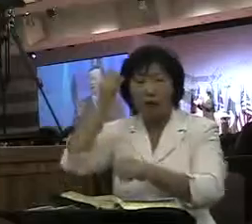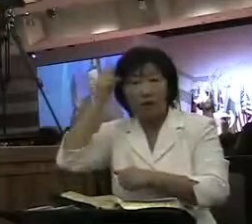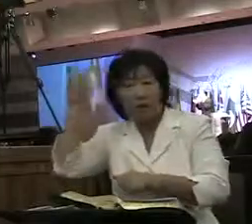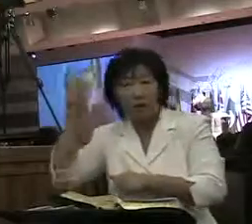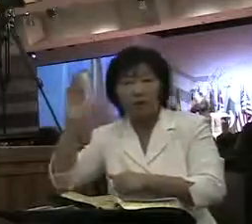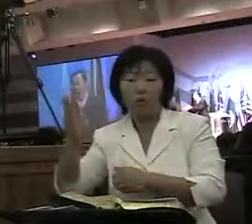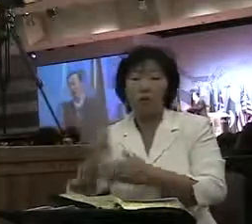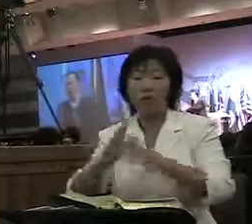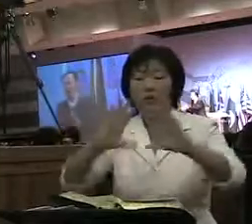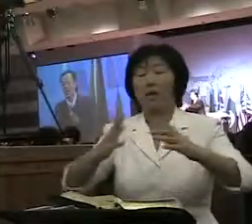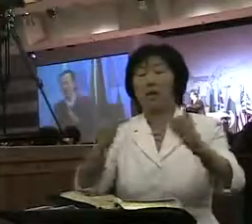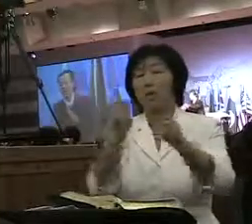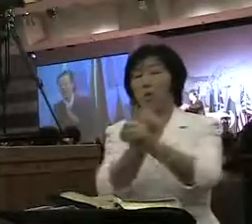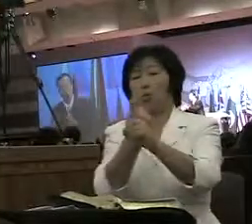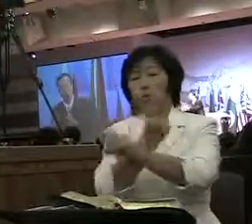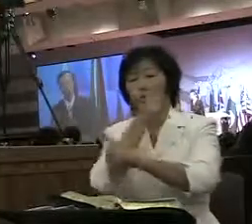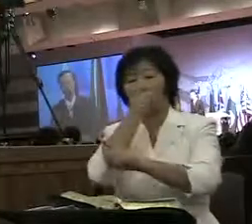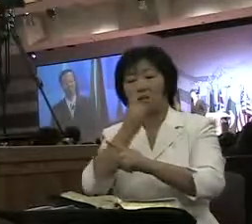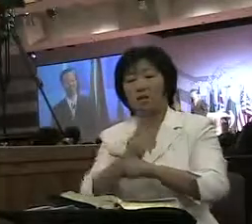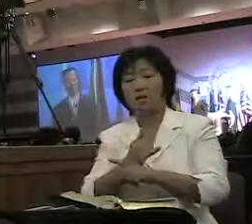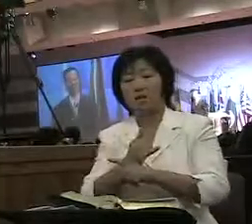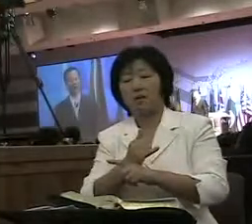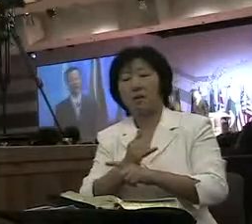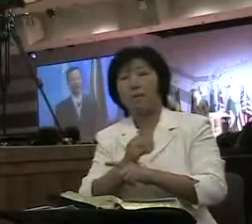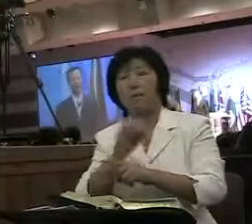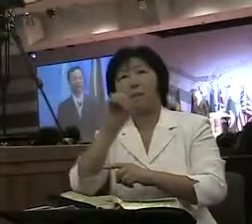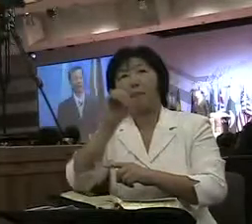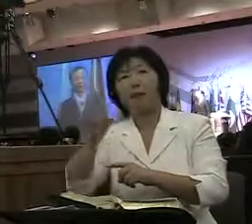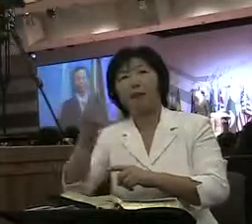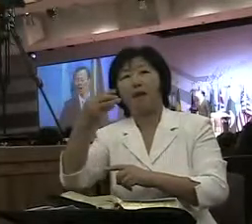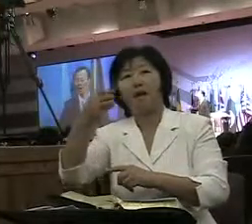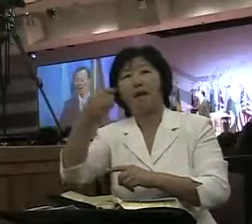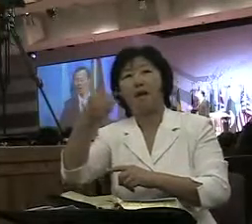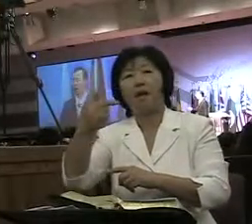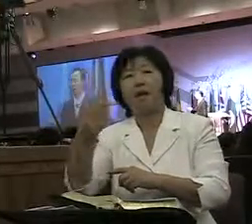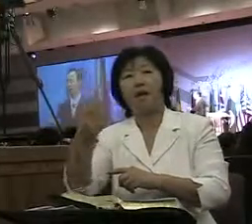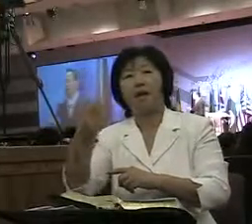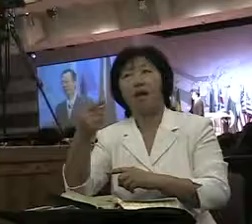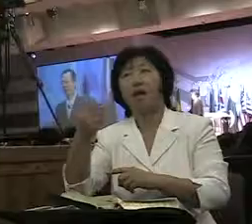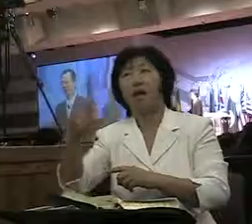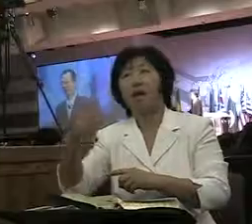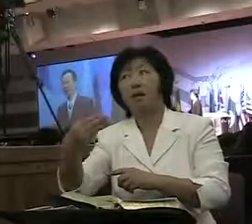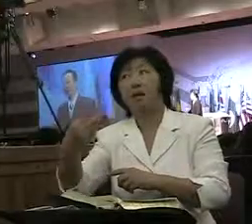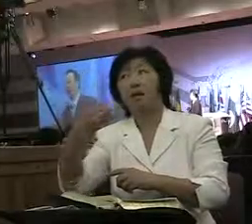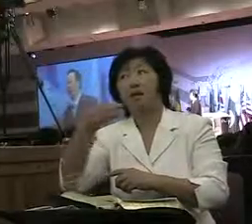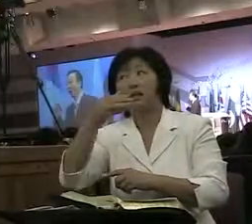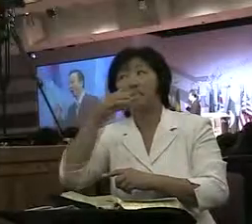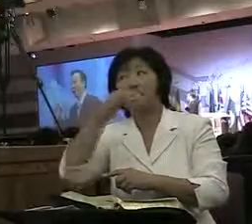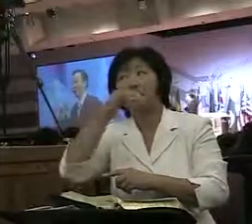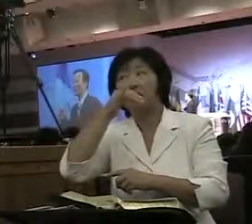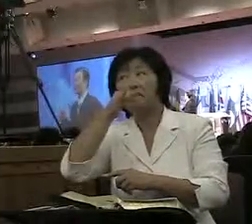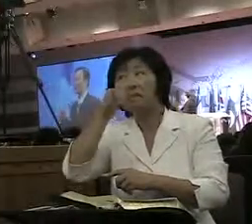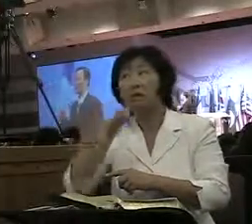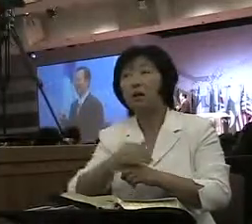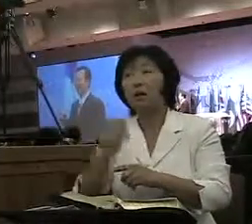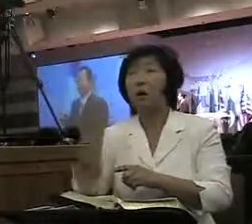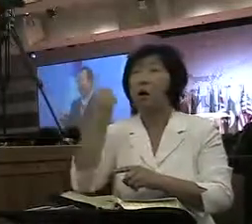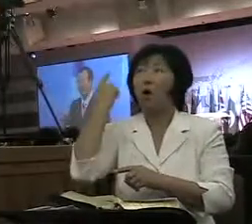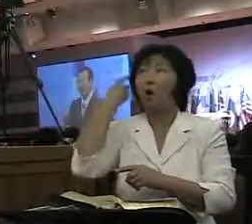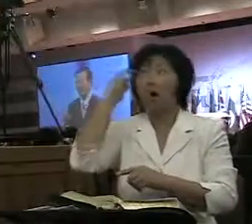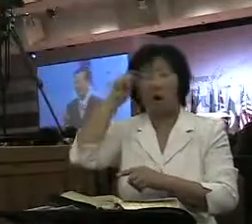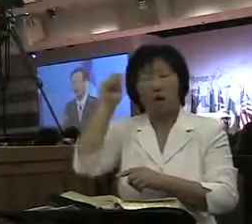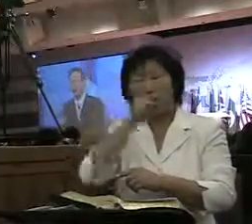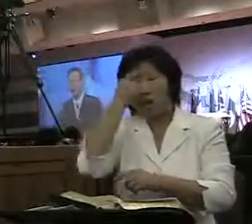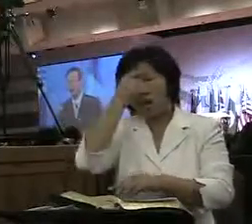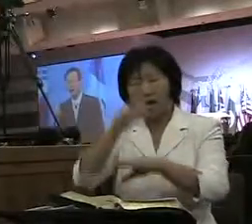고칠 수 있는 파월이 주어지게 됩니다. 이번에 강사로 오신 킹스월 목사님 어제 새벽 예배 때